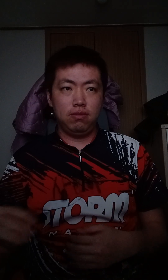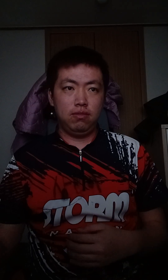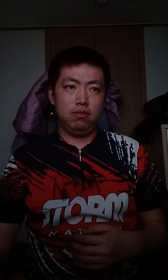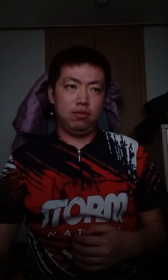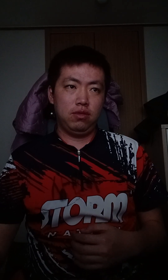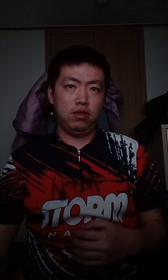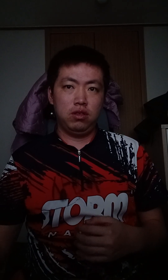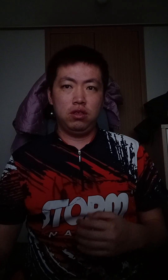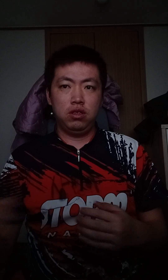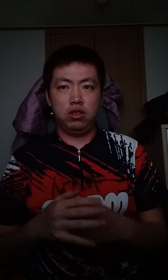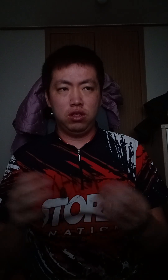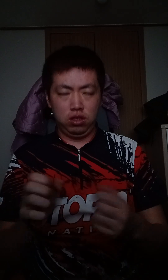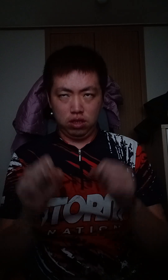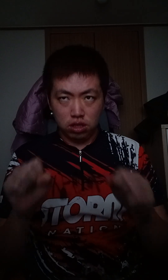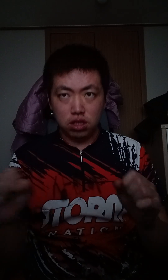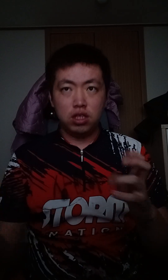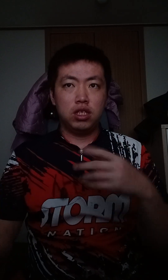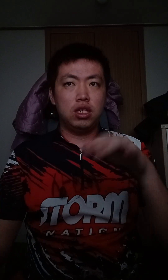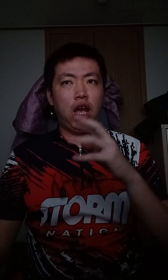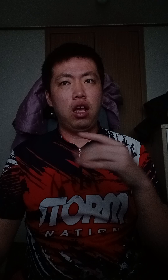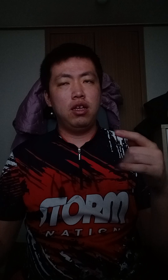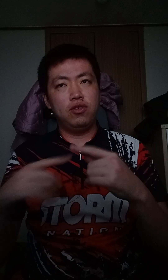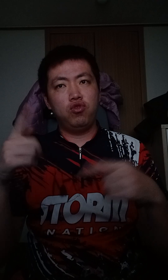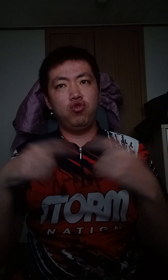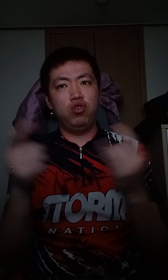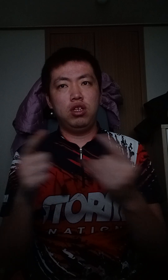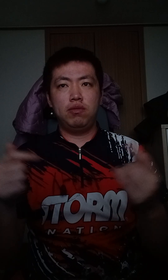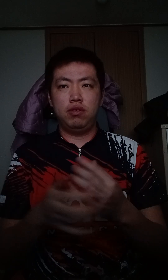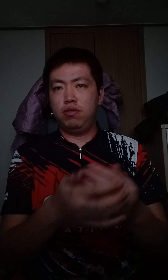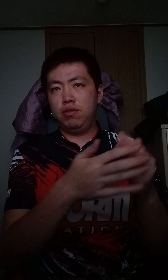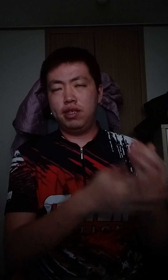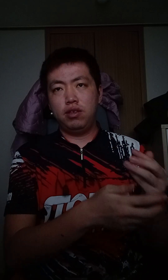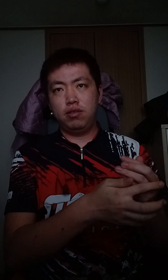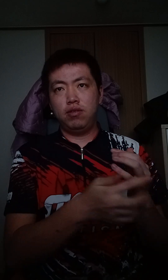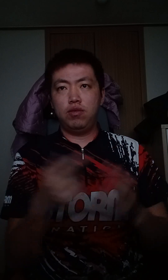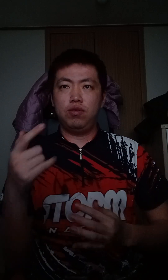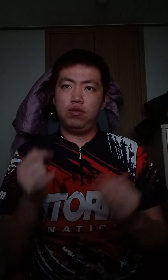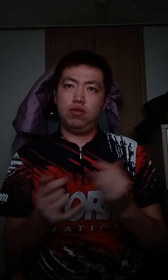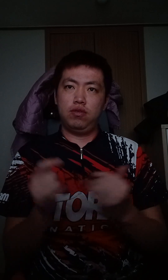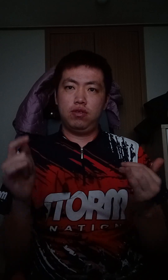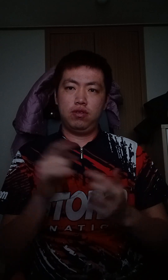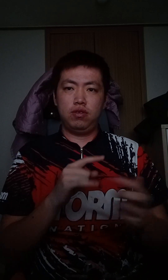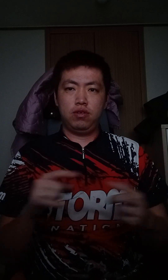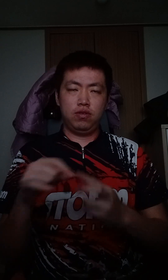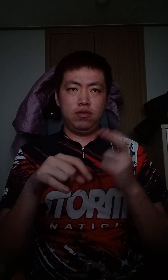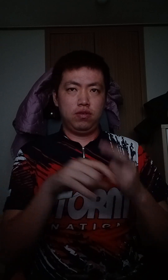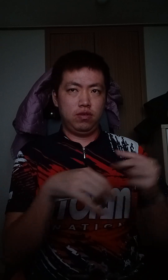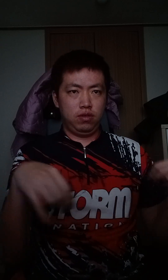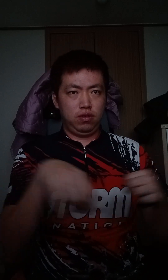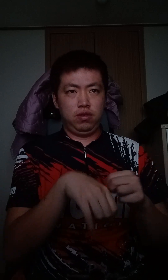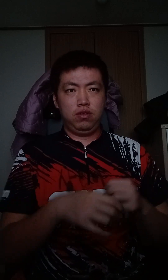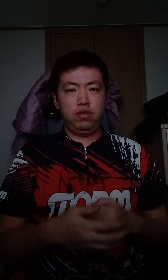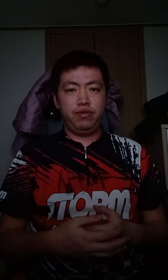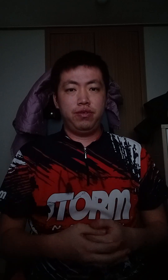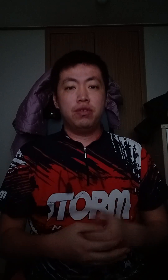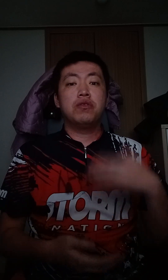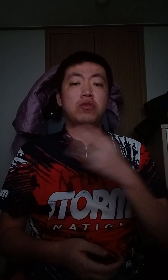오늘 새벽 충남 금산에서 고속도로를 빠져나가던 출근버스가 반대편에서 오는 화물차와 충돌했습니다. 충격으로